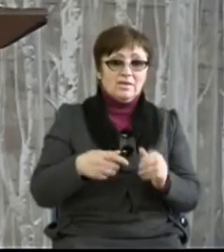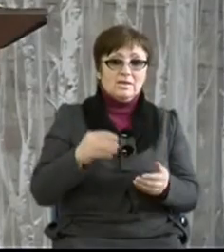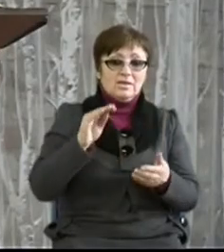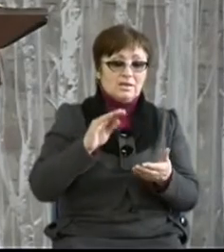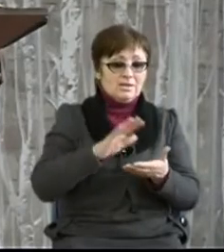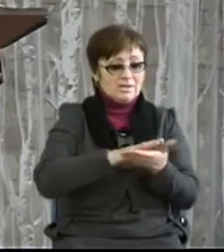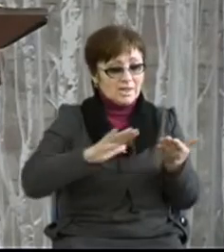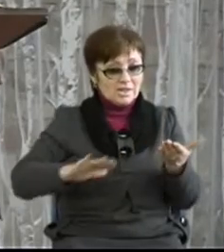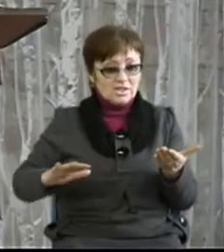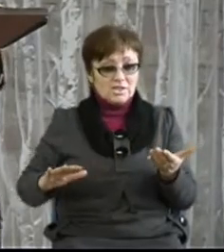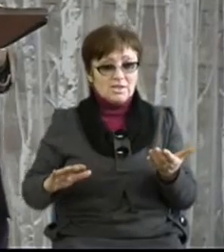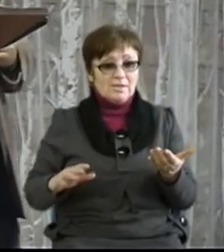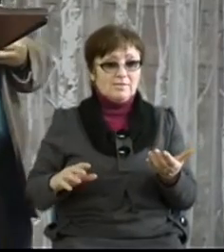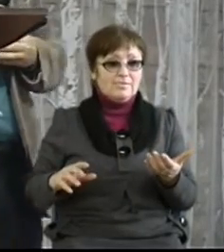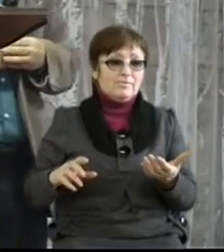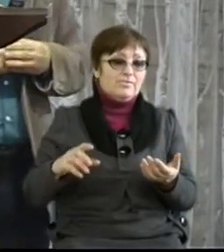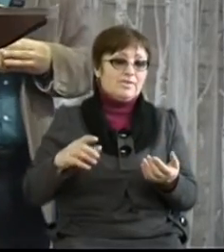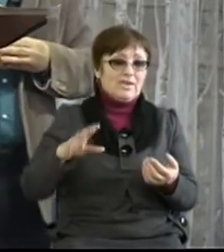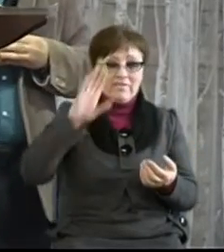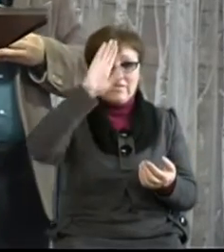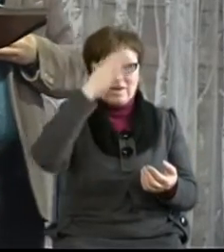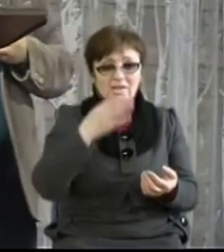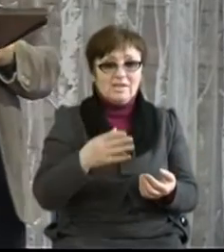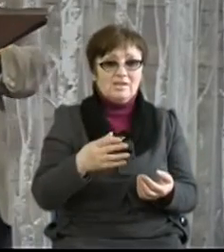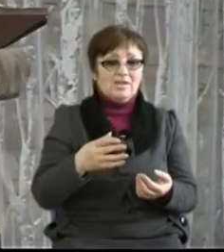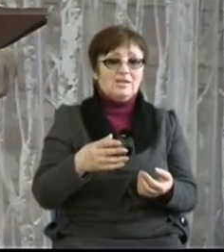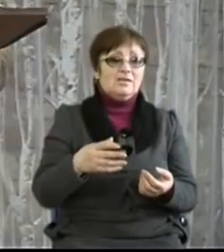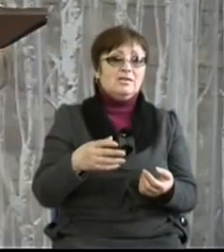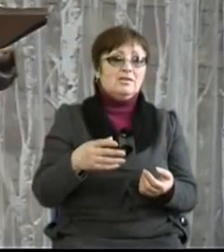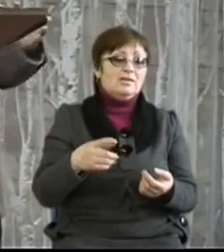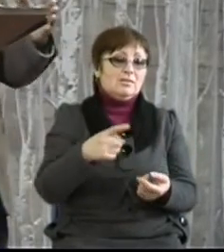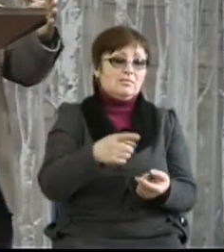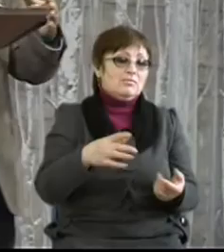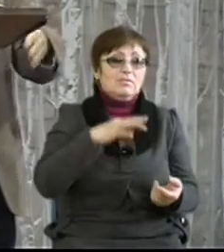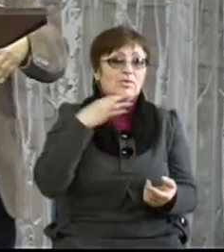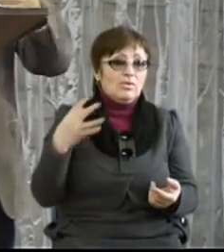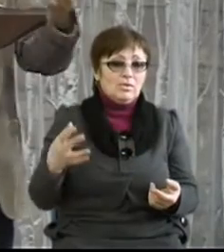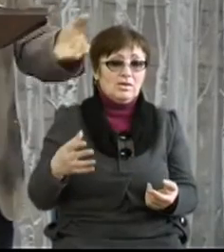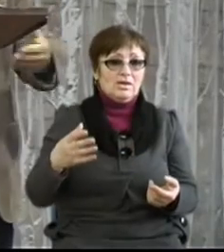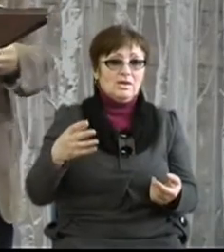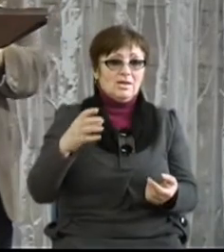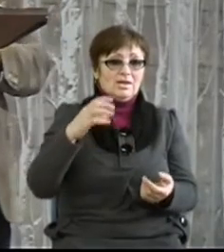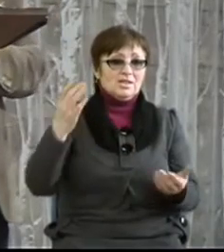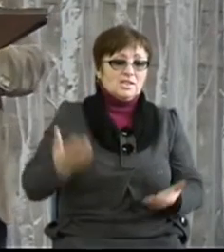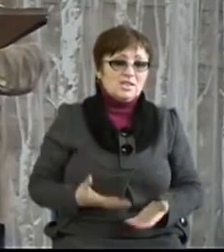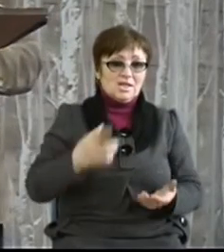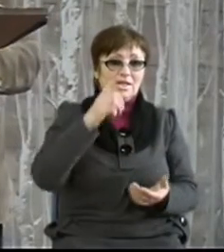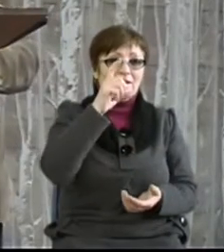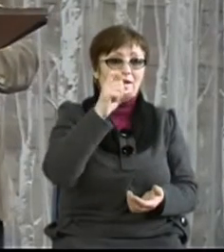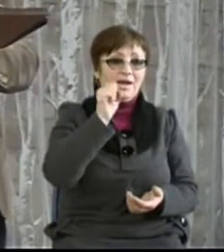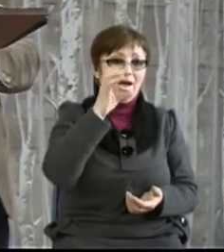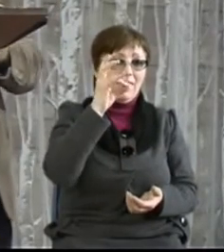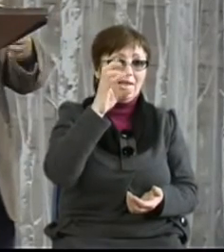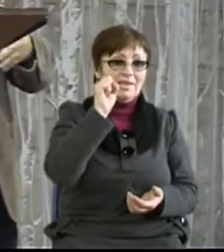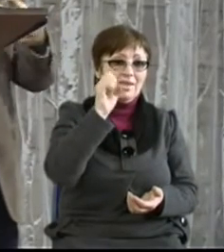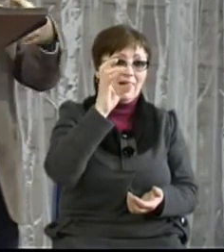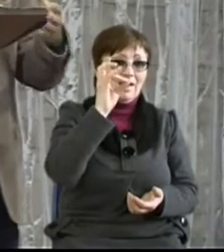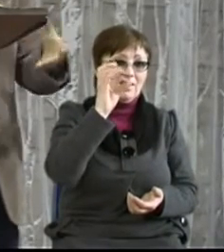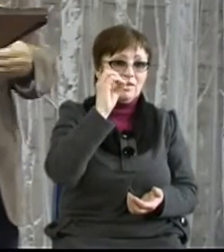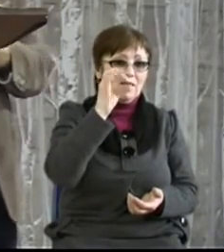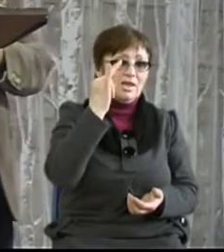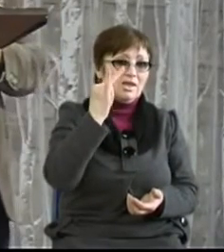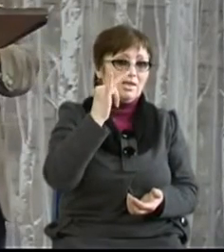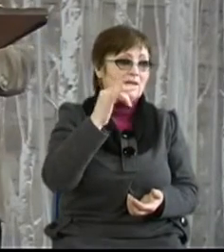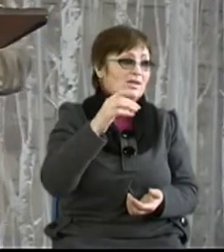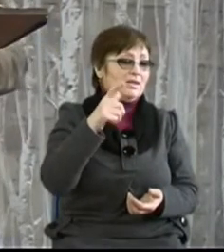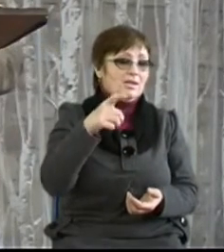главе, там хананеи жили, и когда он был в районе, в земле